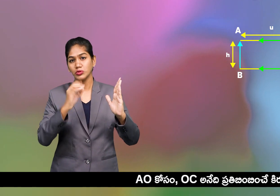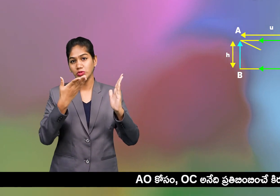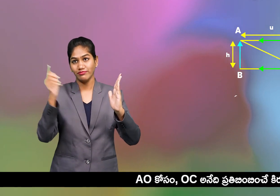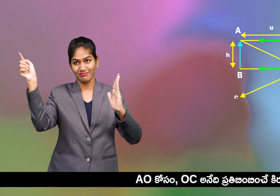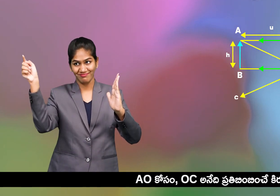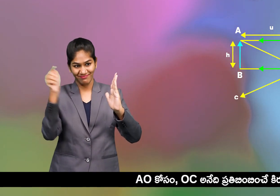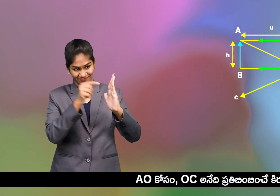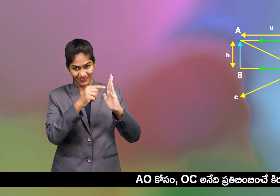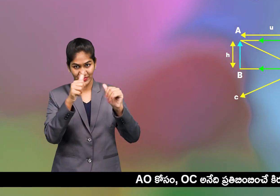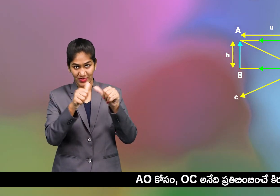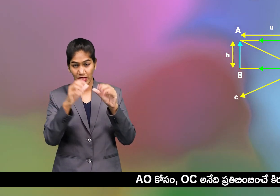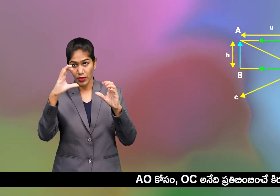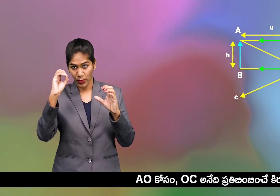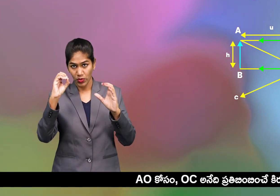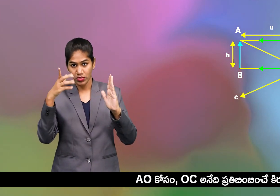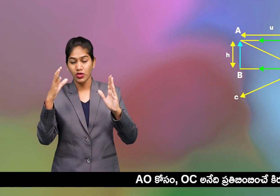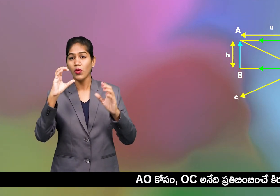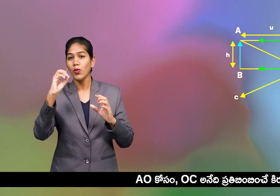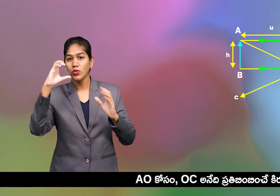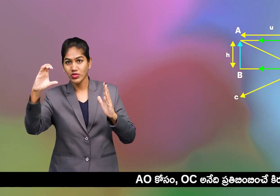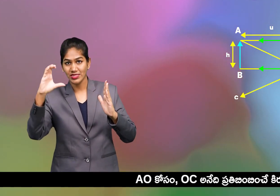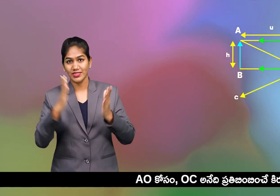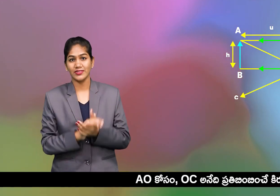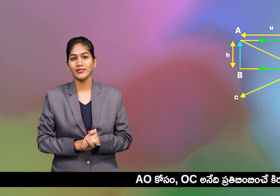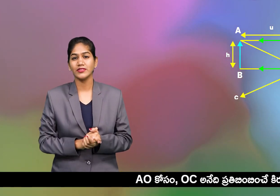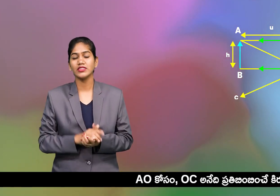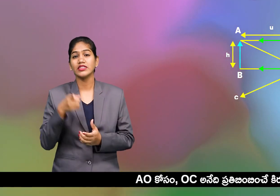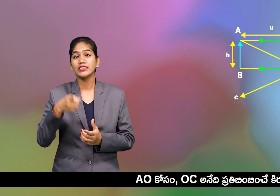AO కోసం OC అనేది ప్రతిబింబించే కిరణం.